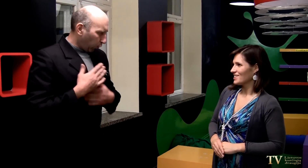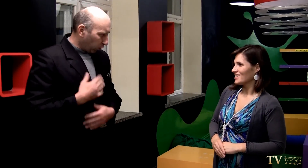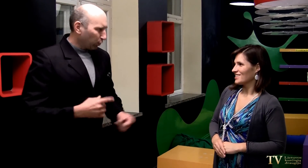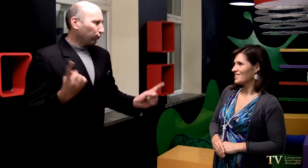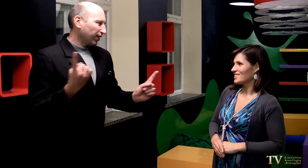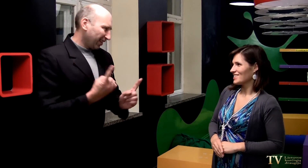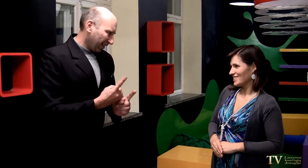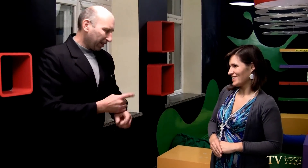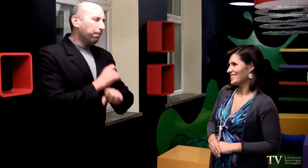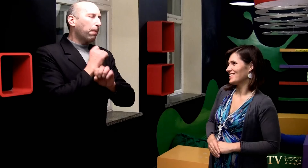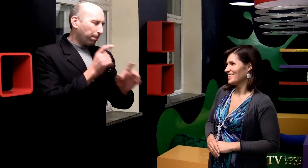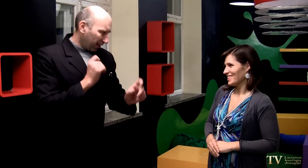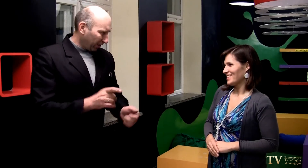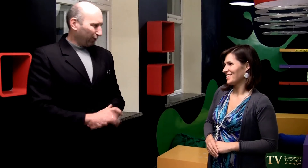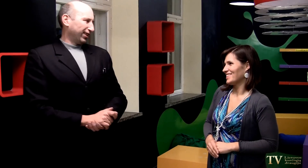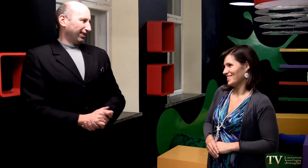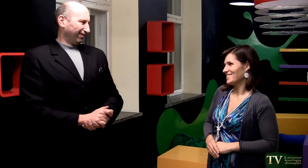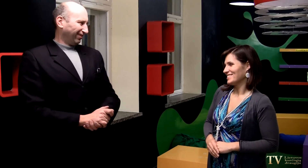Malonu susitikti, papasakoti.